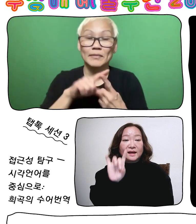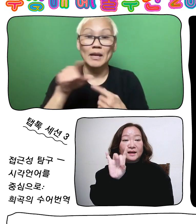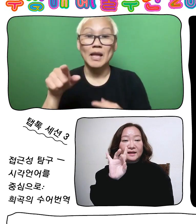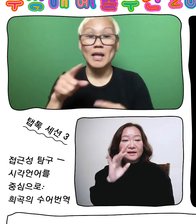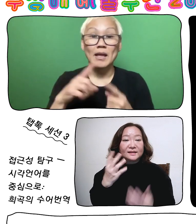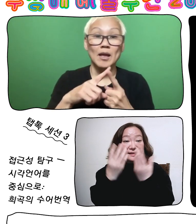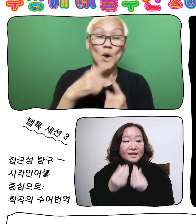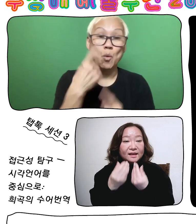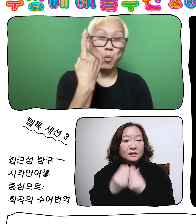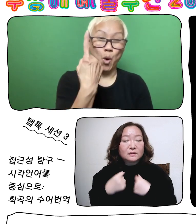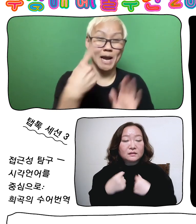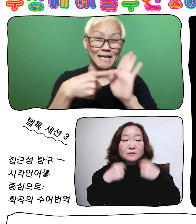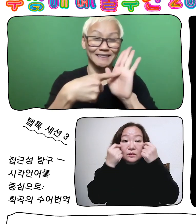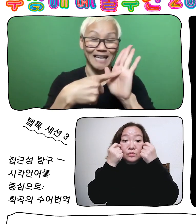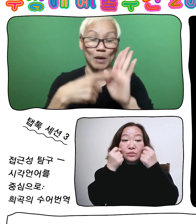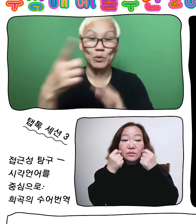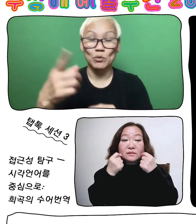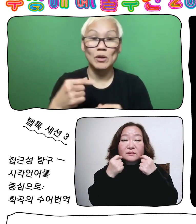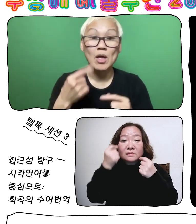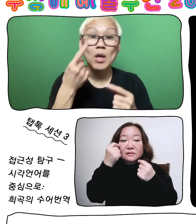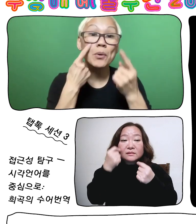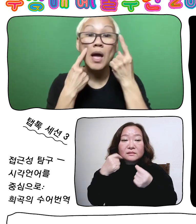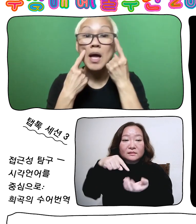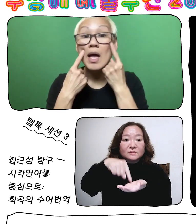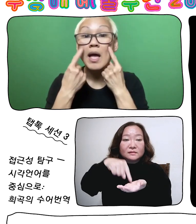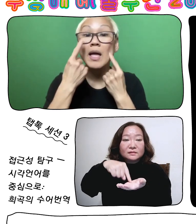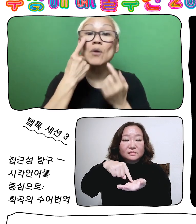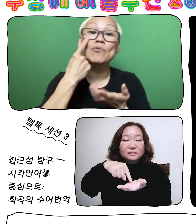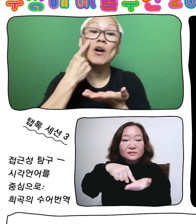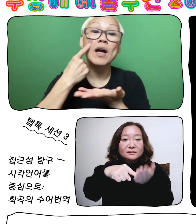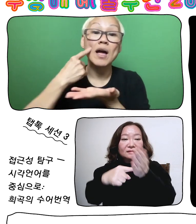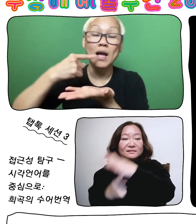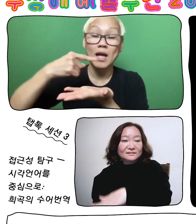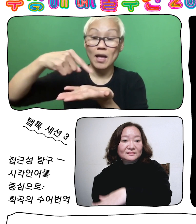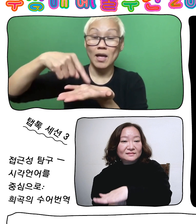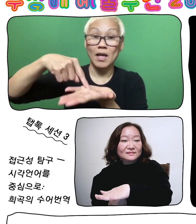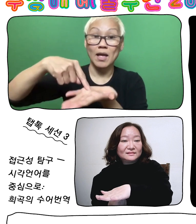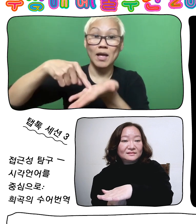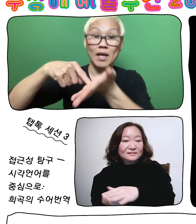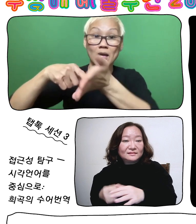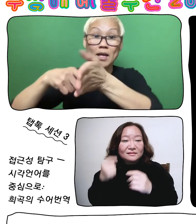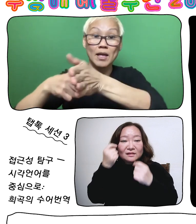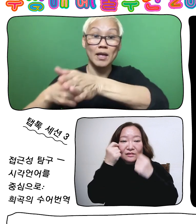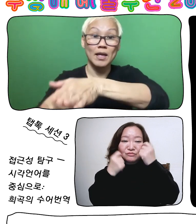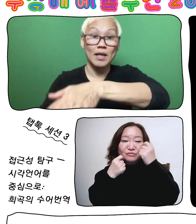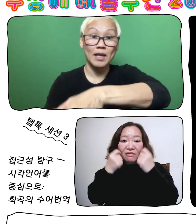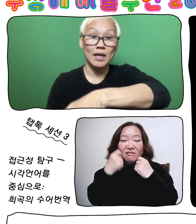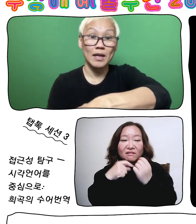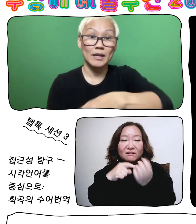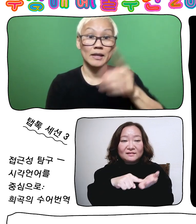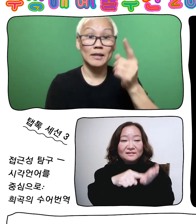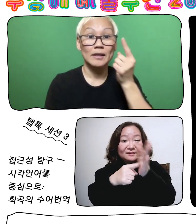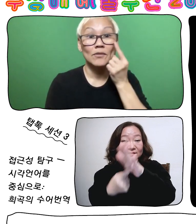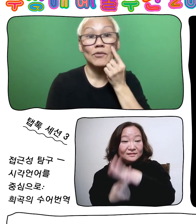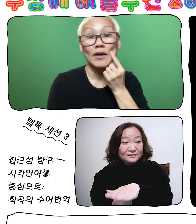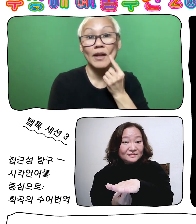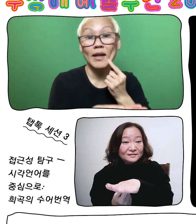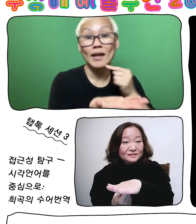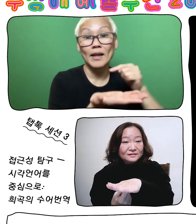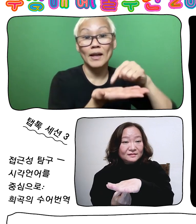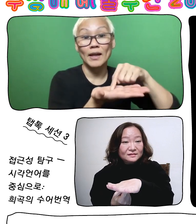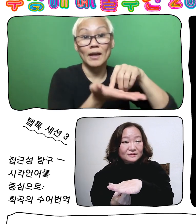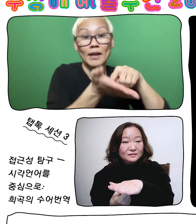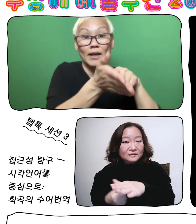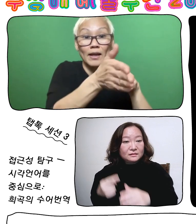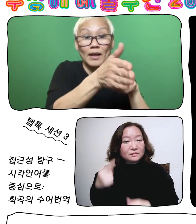먼저 예를 들어 우는 모습과 손바닥 위에 올린 검지손가락 끝을 뒤집는 동작은 무슨 뜻일지